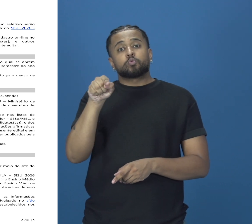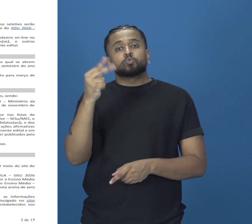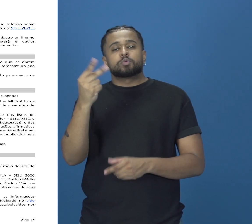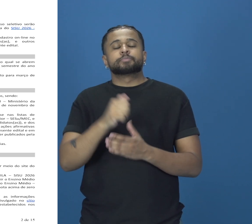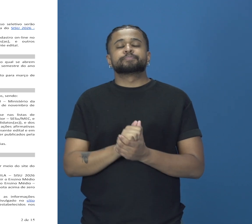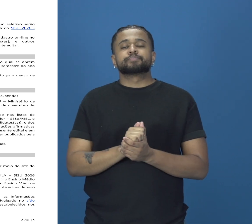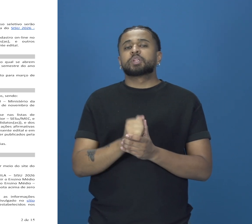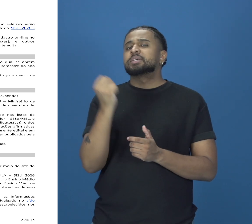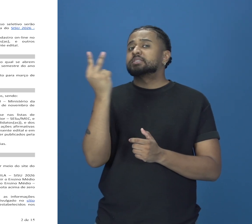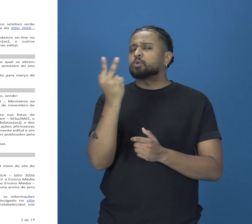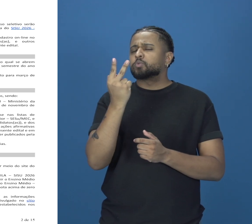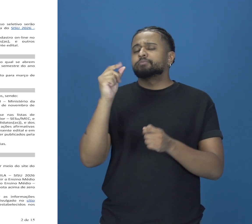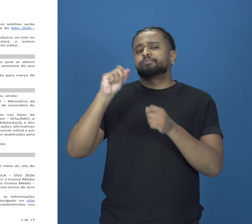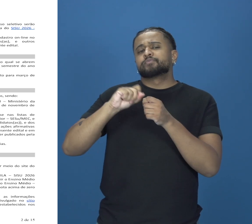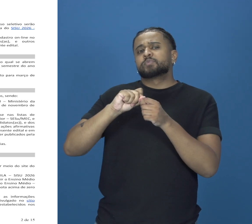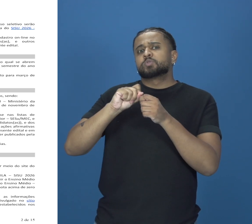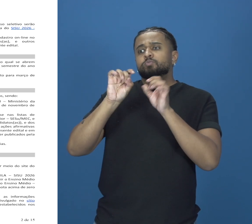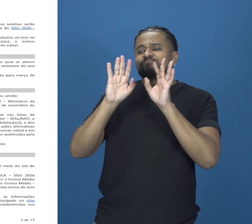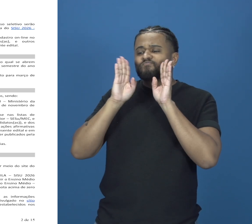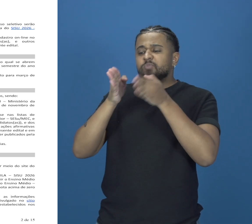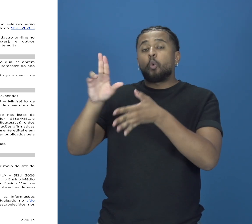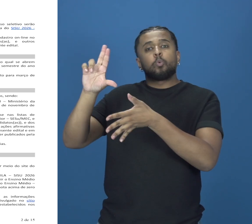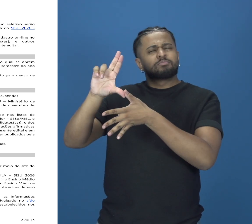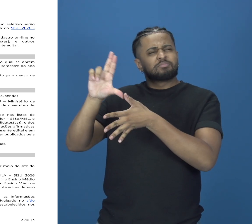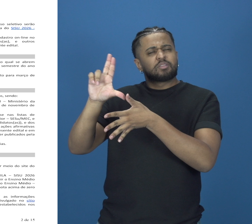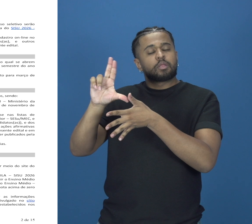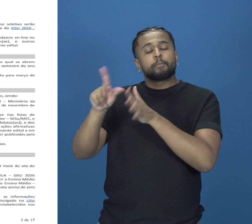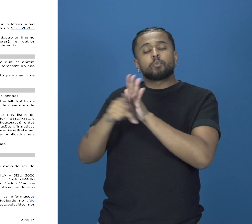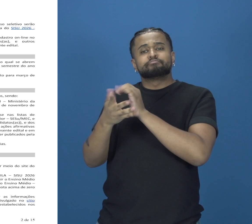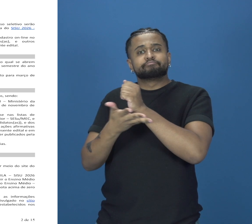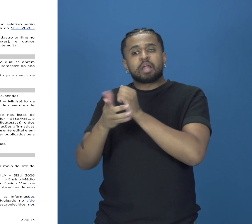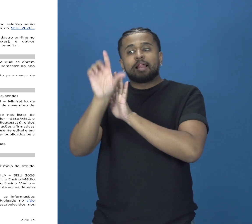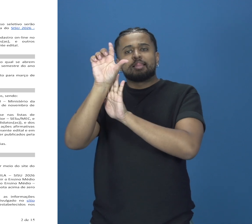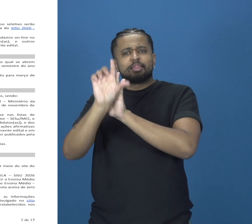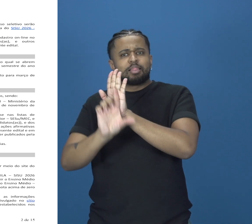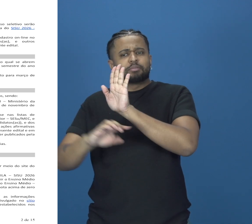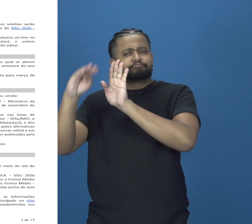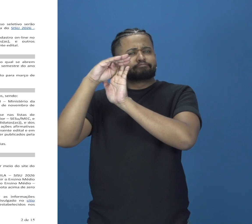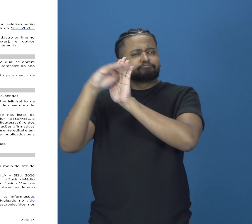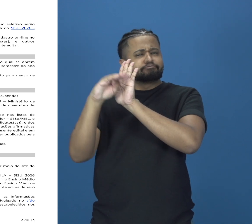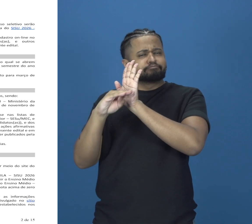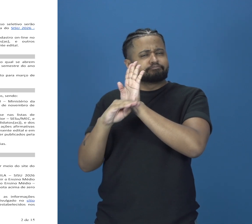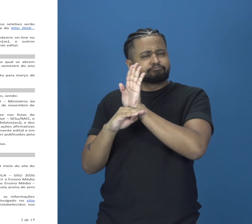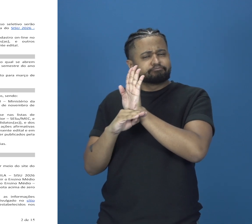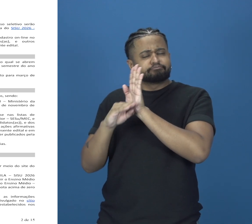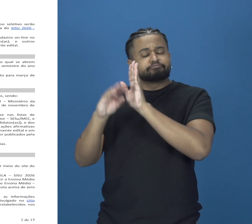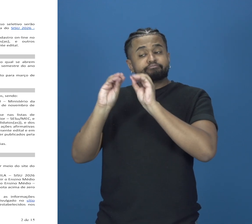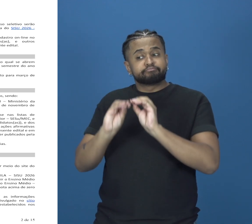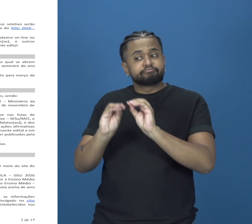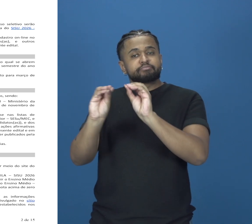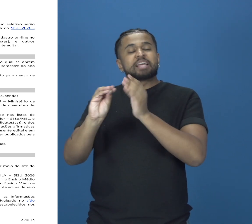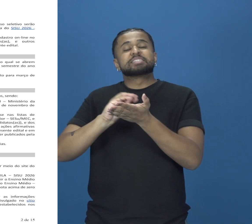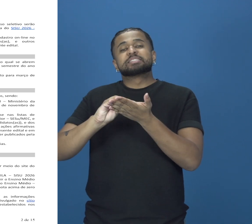3.1.2. A segunda realizada exclusivamente pela UNILA, com base nas listas de classificação disponibilizadas